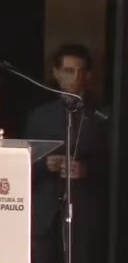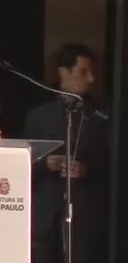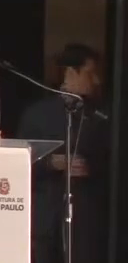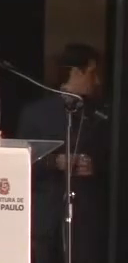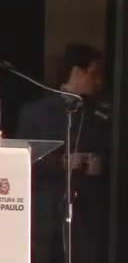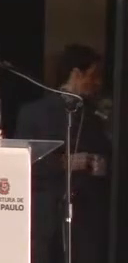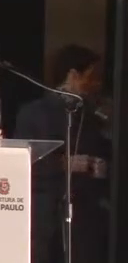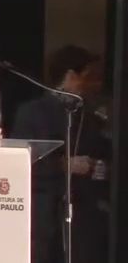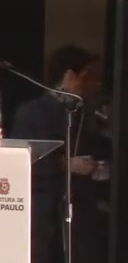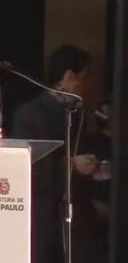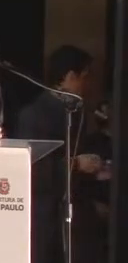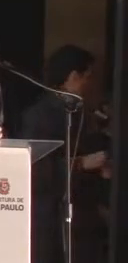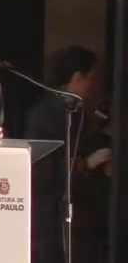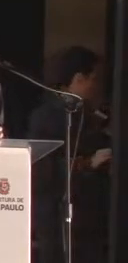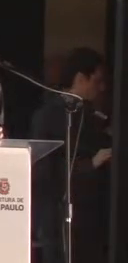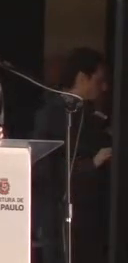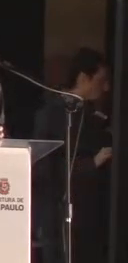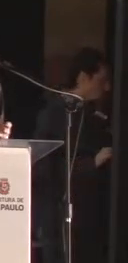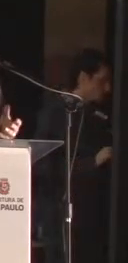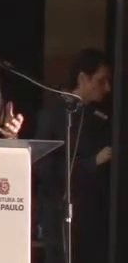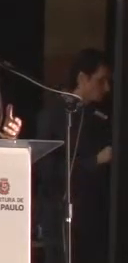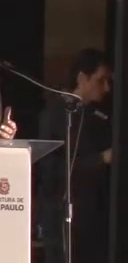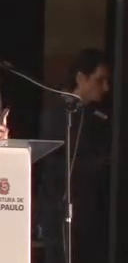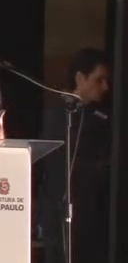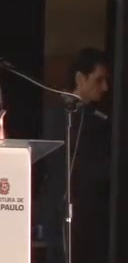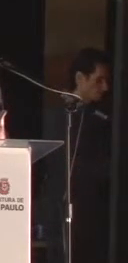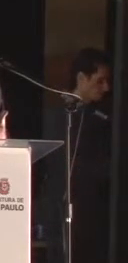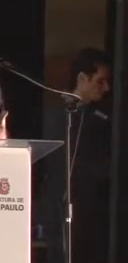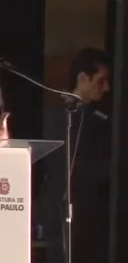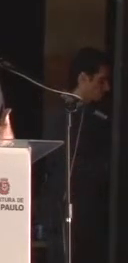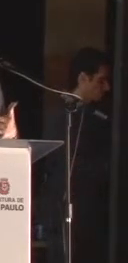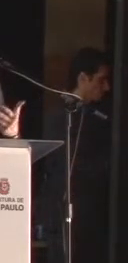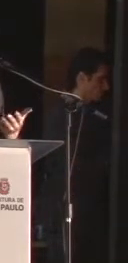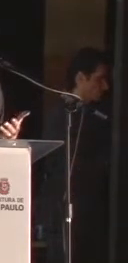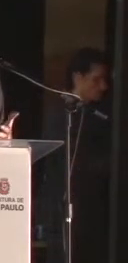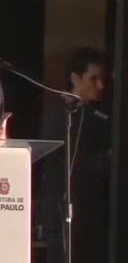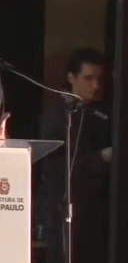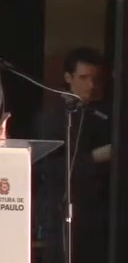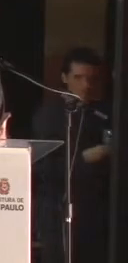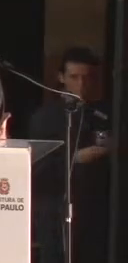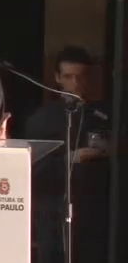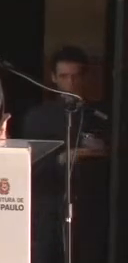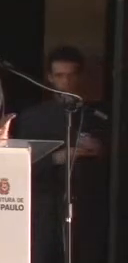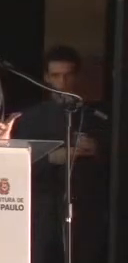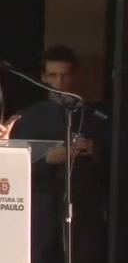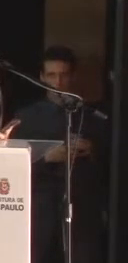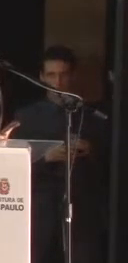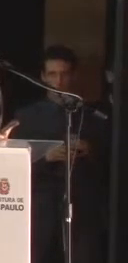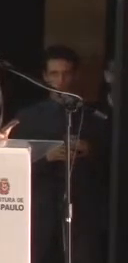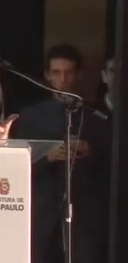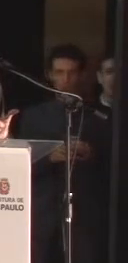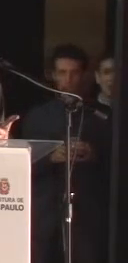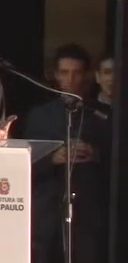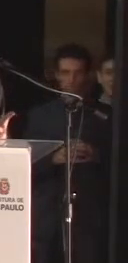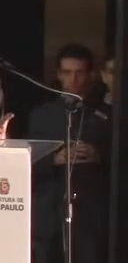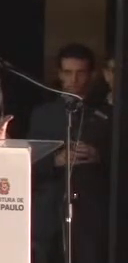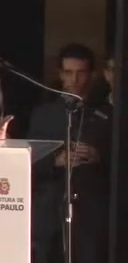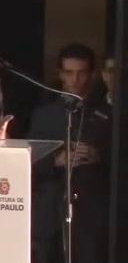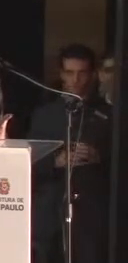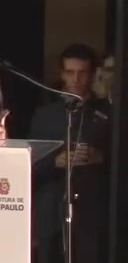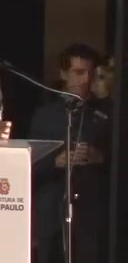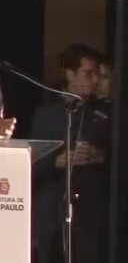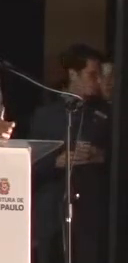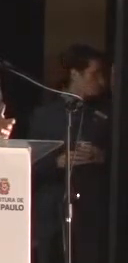muitos profissionais que trabalharam ao longo de uma década, de um pouco mais